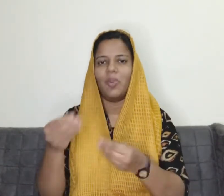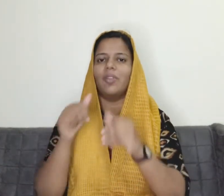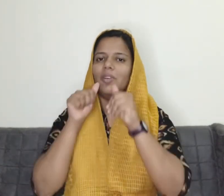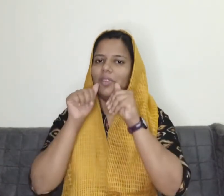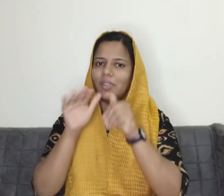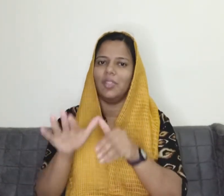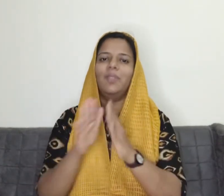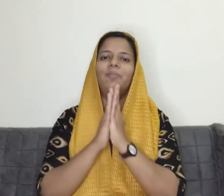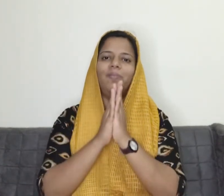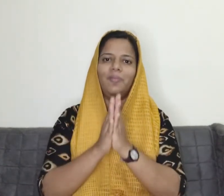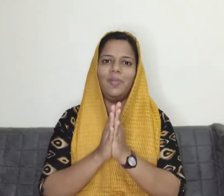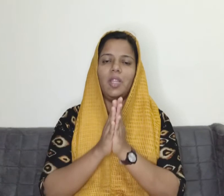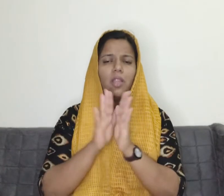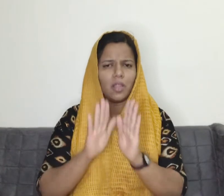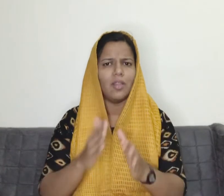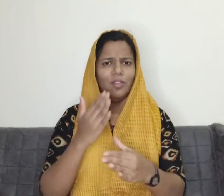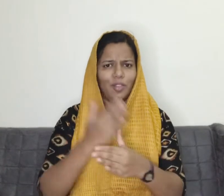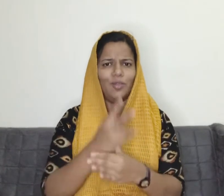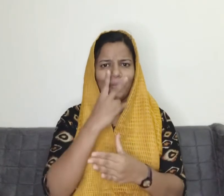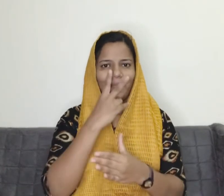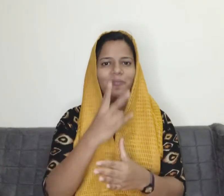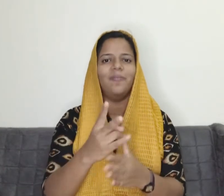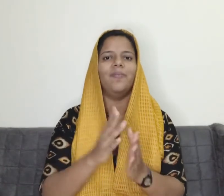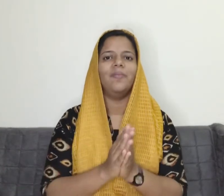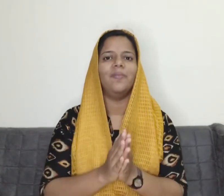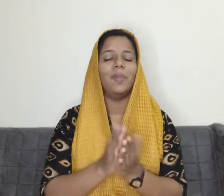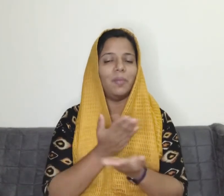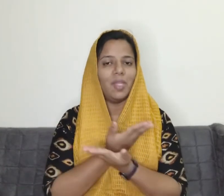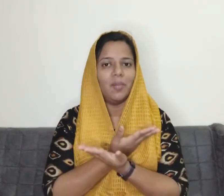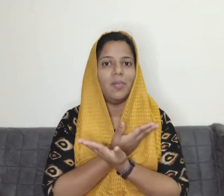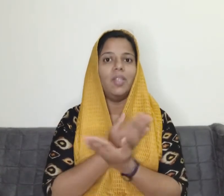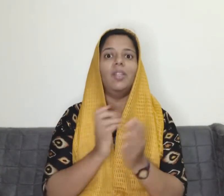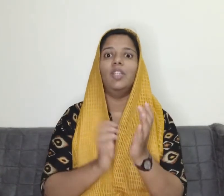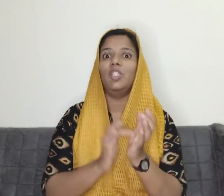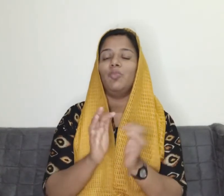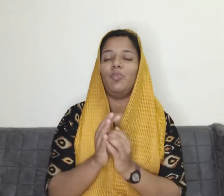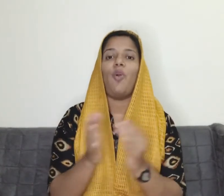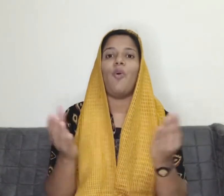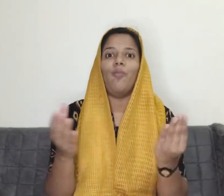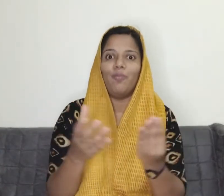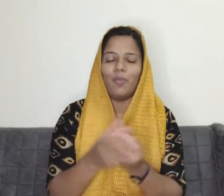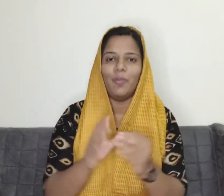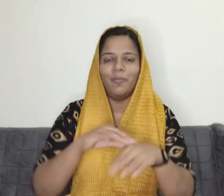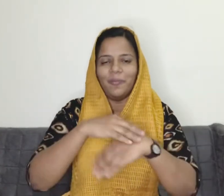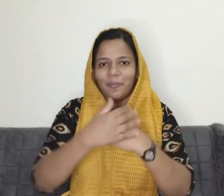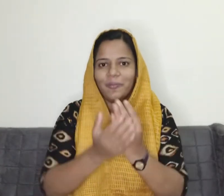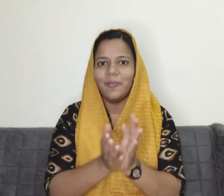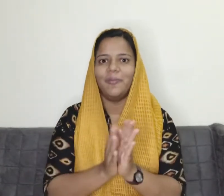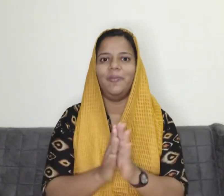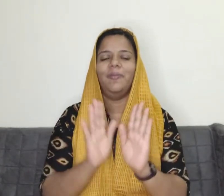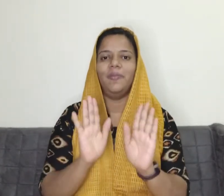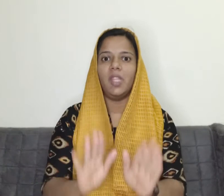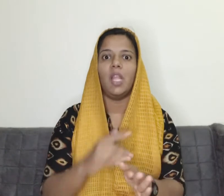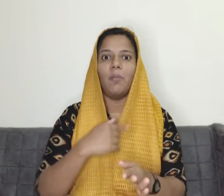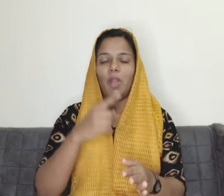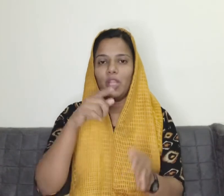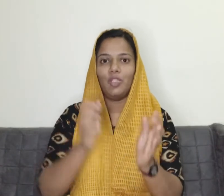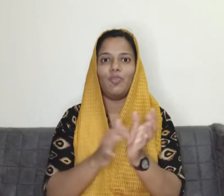അവരെ അനുഗ്രഹിച്ച് പ്രാർത്ഥിക്കുക. ഇങ്ങനെയൊക്കെ ഒന്ന് ചെയ്ത് നോക്കിക്കുകയും പ്രിയപ്പെട്ടവരെ, കർത്താവിൻ്റെ പ്രസൻസ് നമ്മളെ മൂടുകയും ആ പ്രസൻസിൽ നമ്മൾ ജീവിക്കുകയും